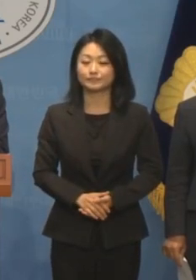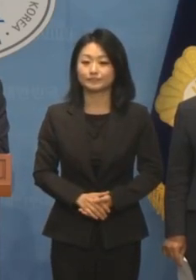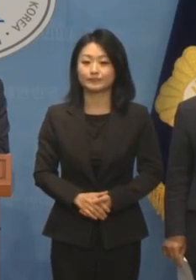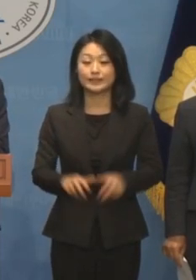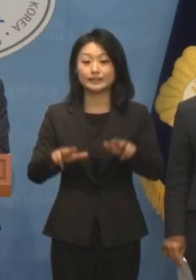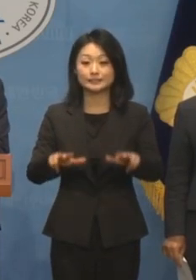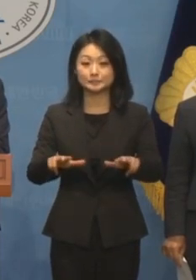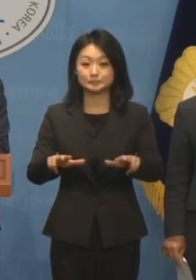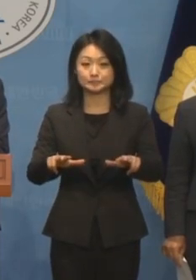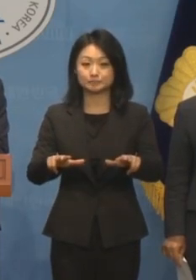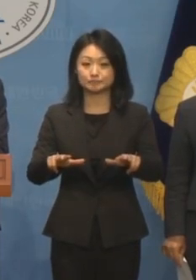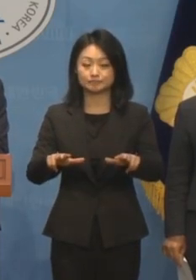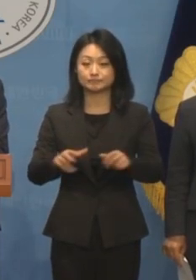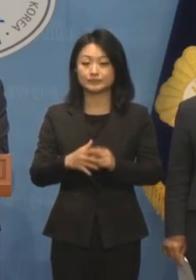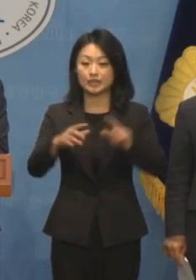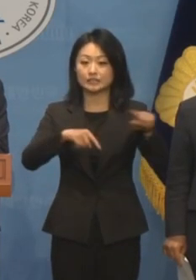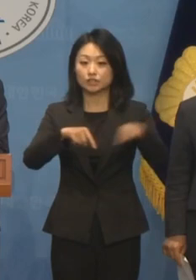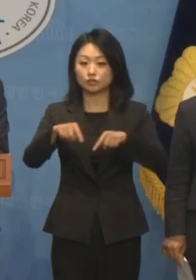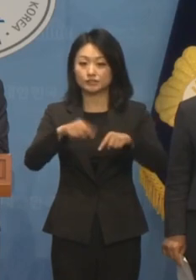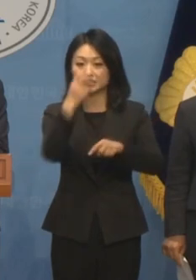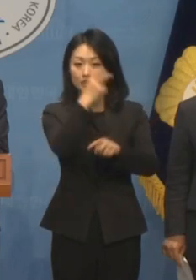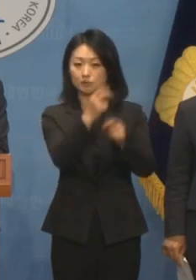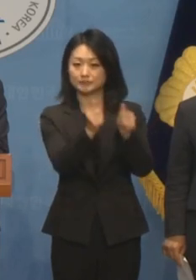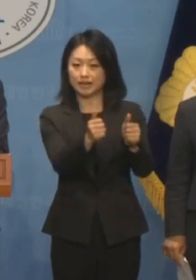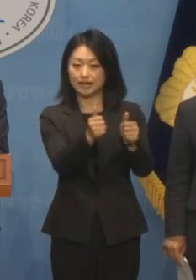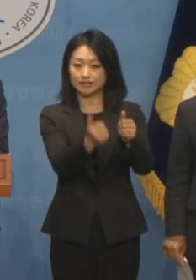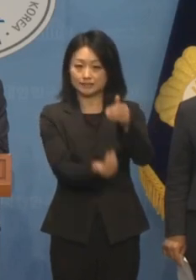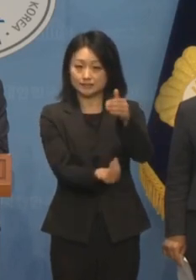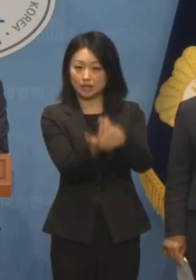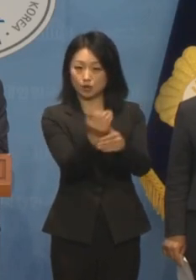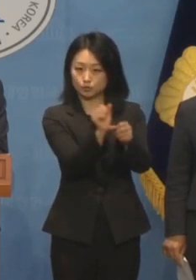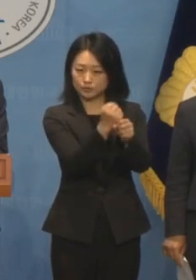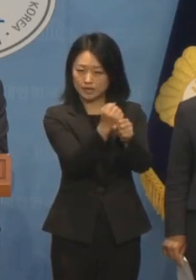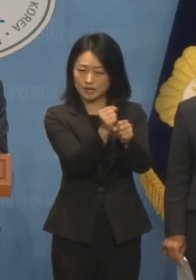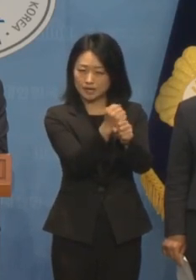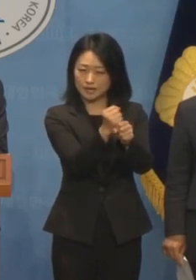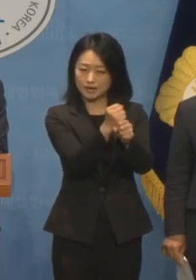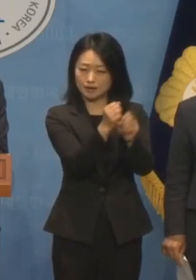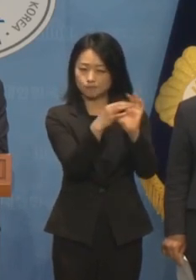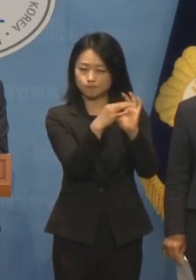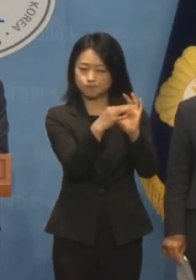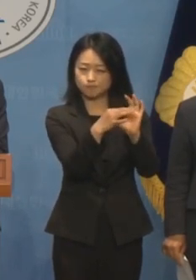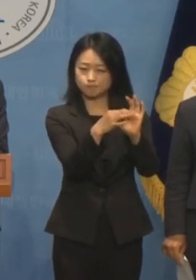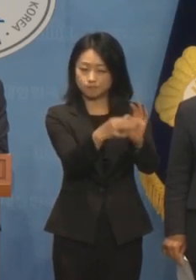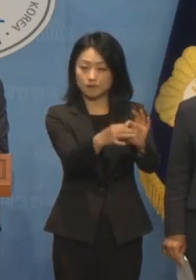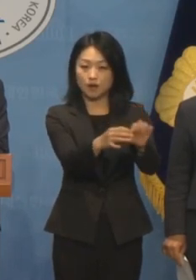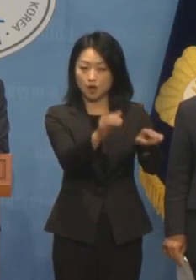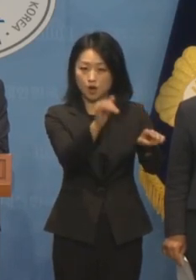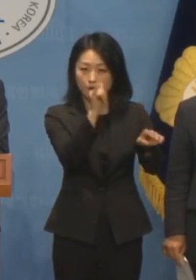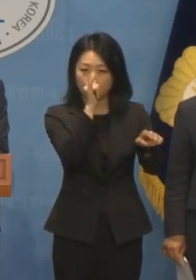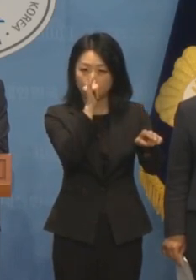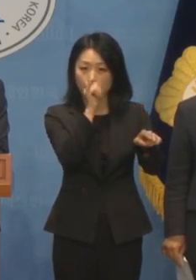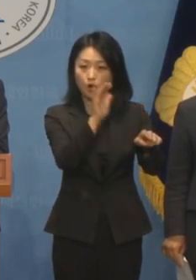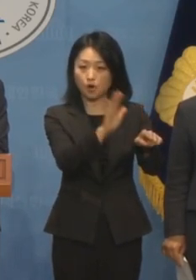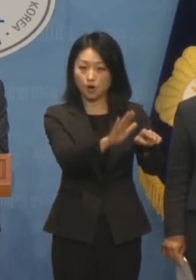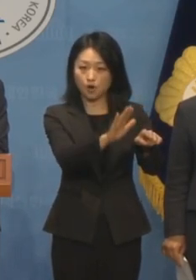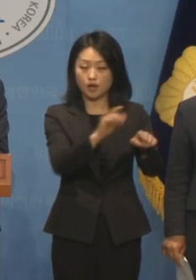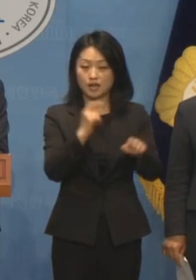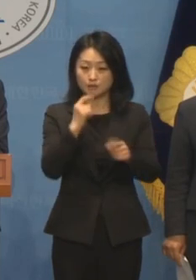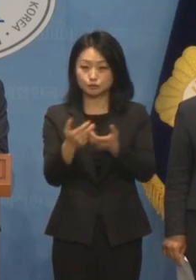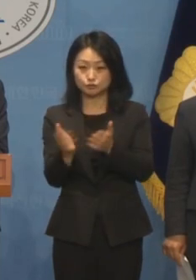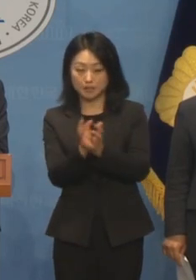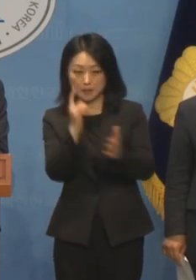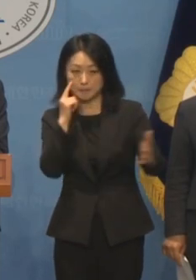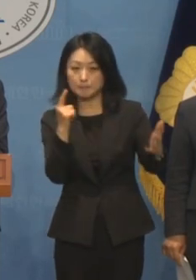지금 이 순간도 정치검찰의 사건 조작이 끊임없이 이어지고 있습니다. 우리 당이